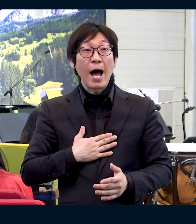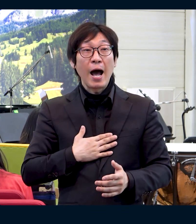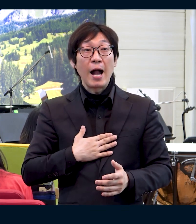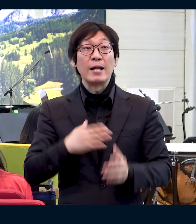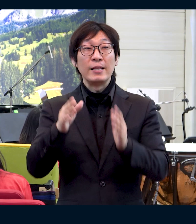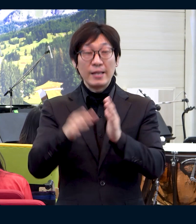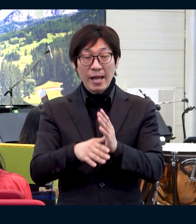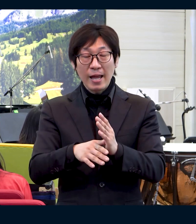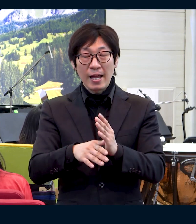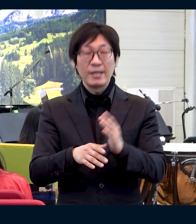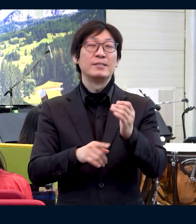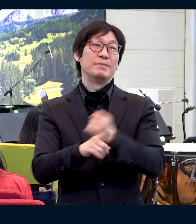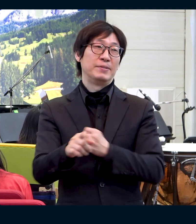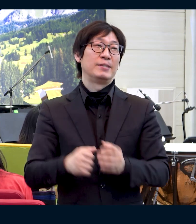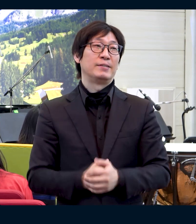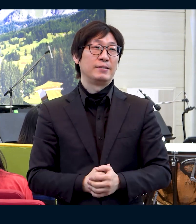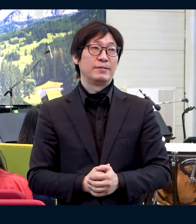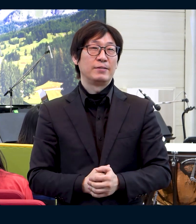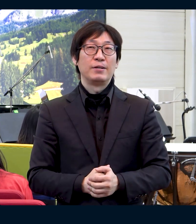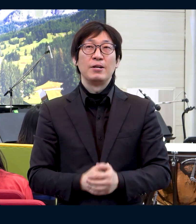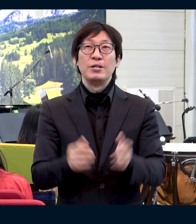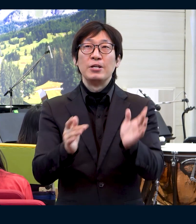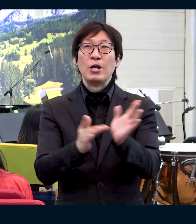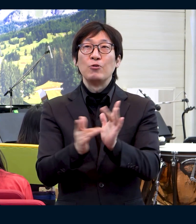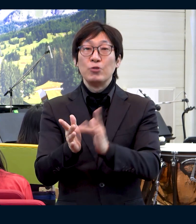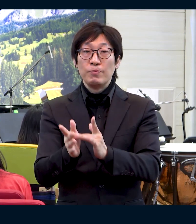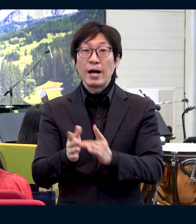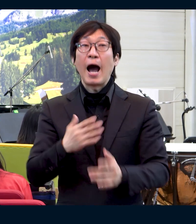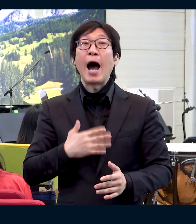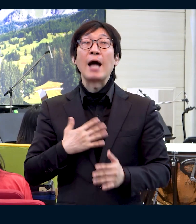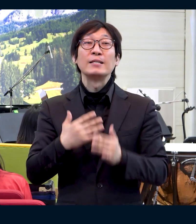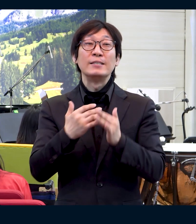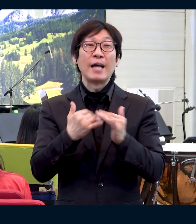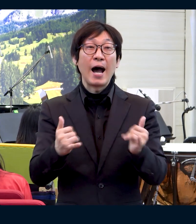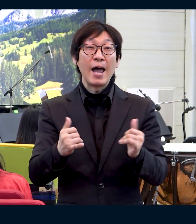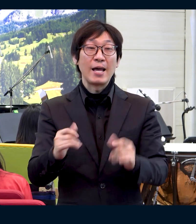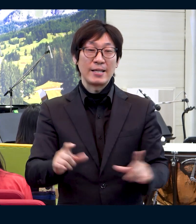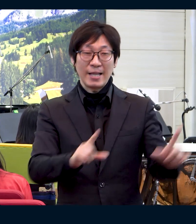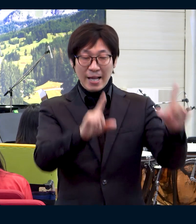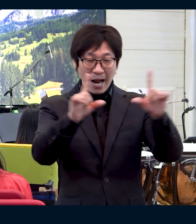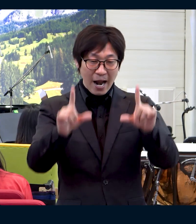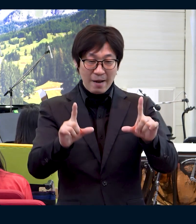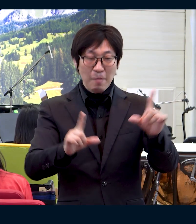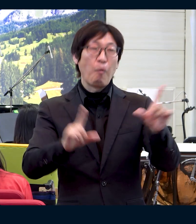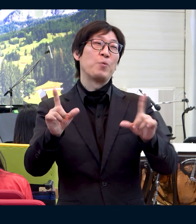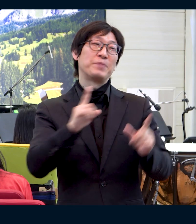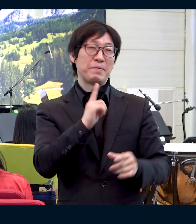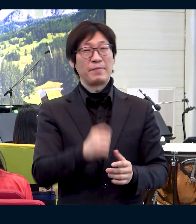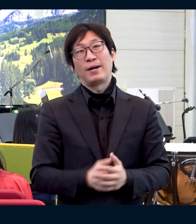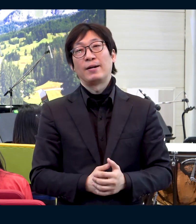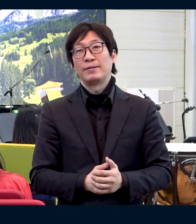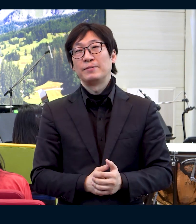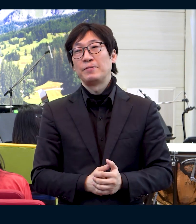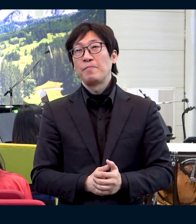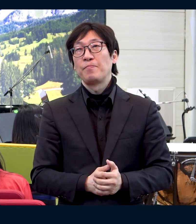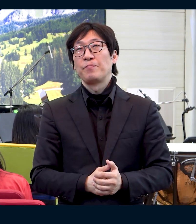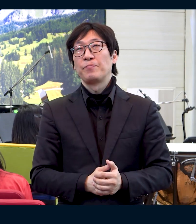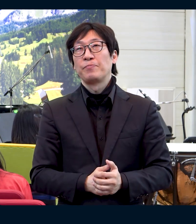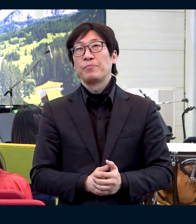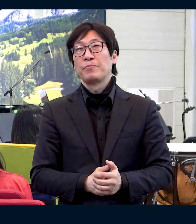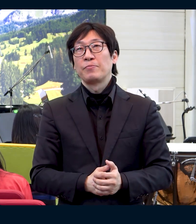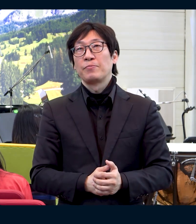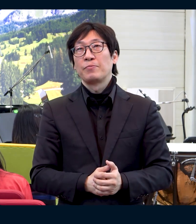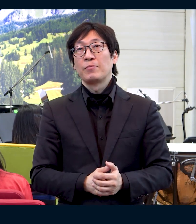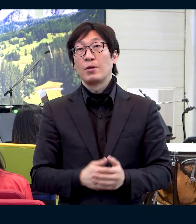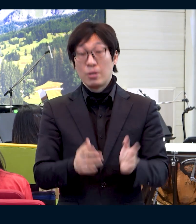예수님을 안다는 그런 의미입니다. 그리고 예수님을 아는 자들의 삶의 모습인 것입니다. 이렇게 내가